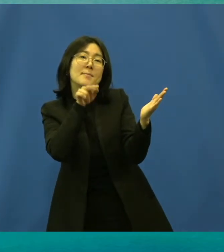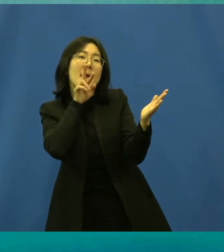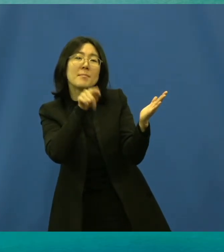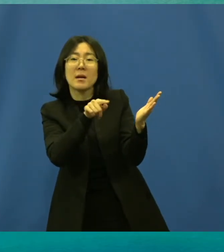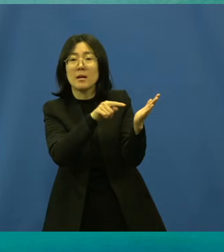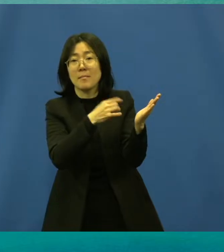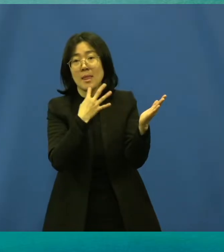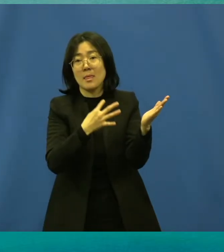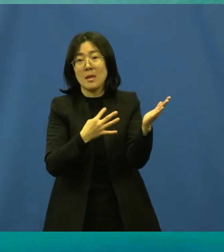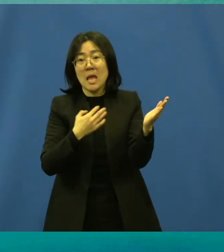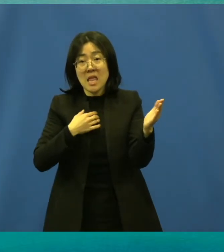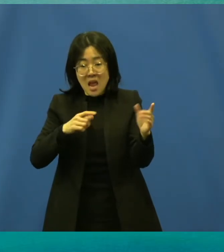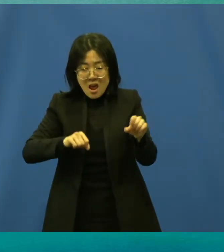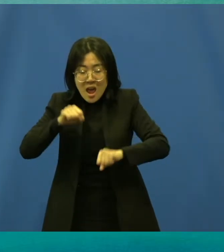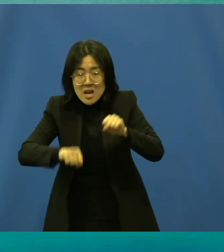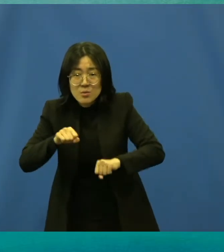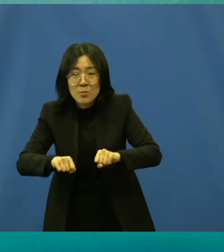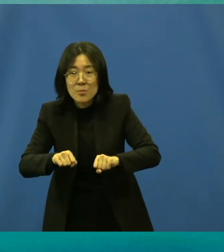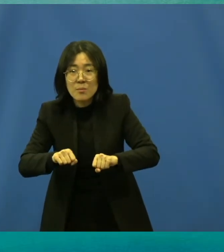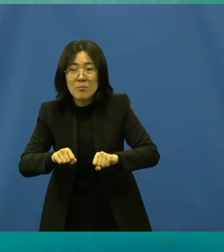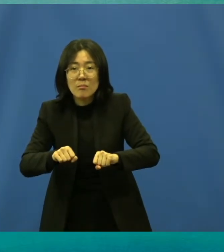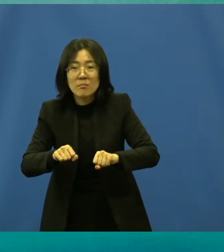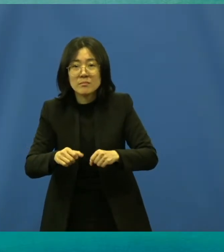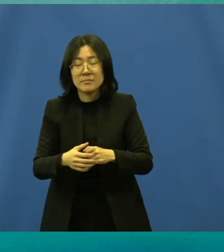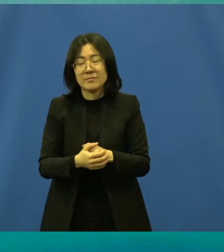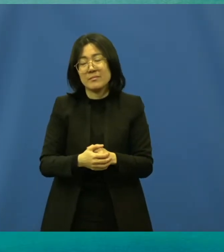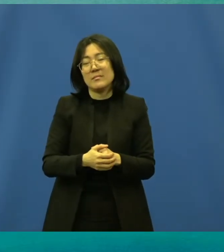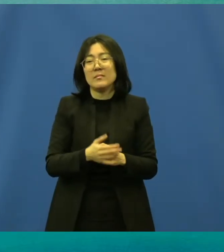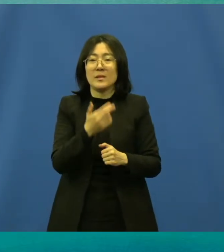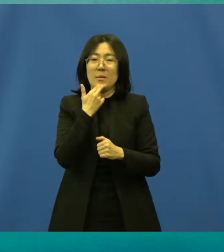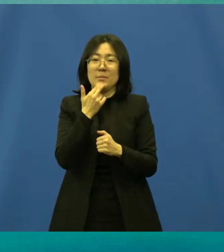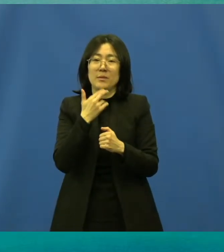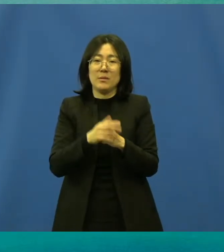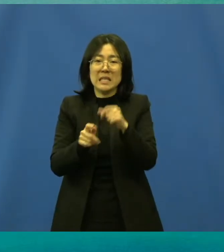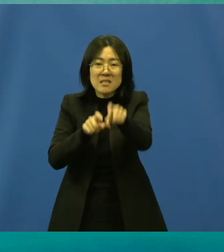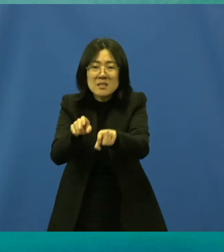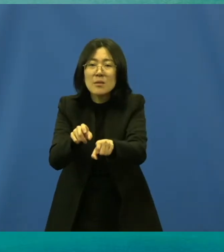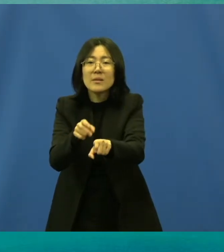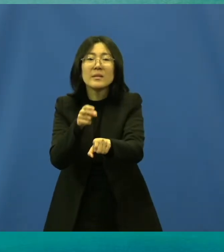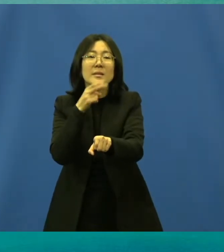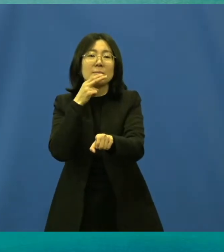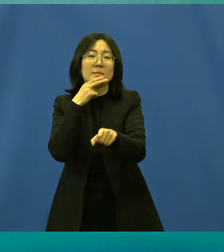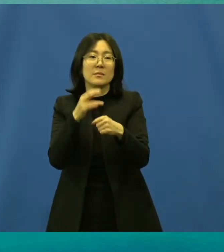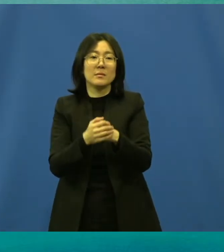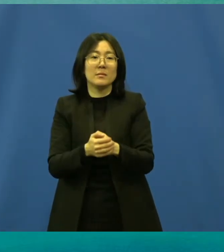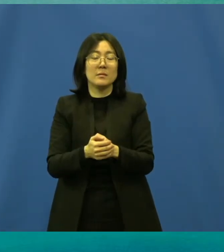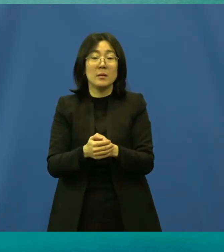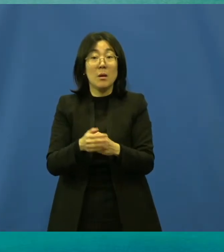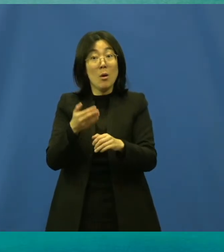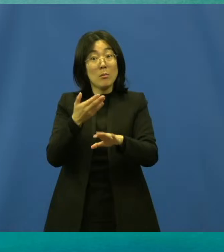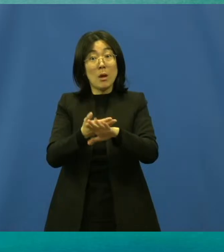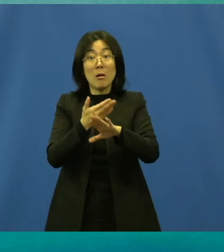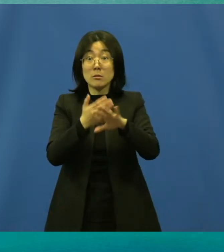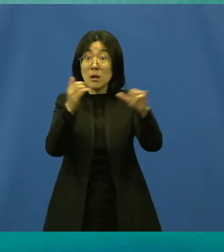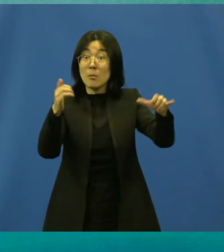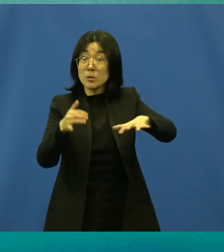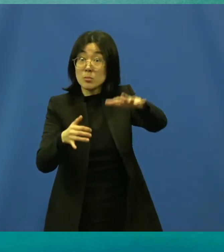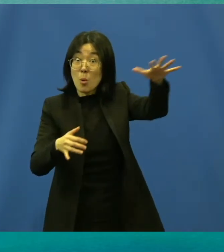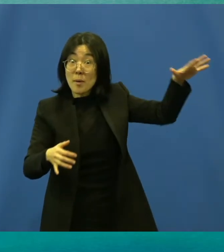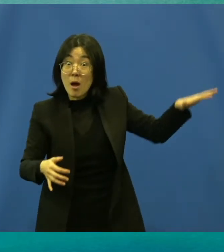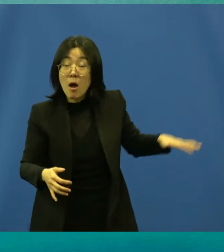요나가 들어간 물고기가 무엇인가를 밝혀내느라 시간 다 보내고, 요나를 물고기 속에